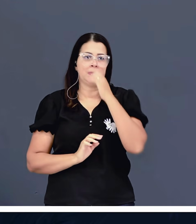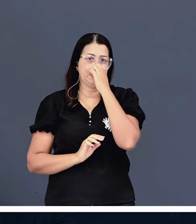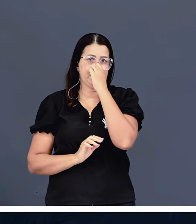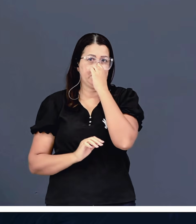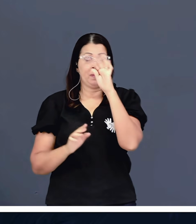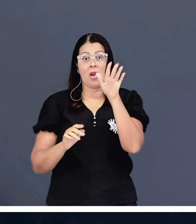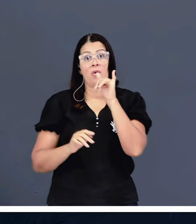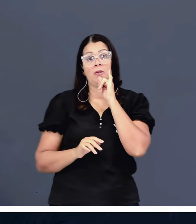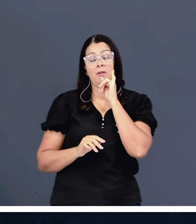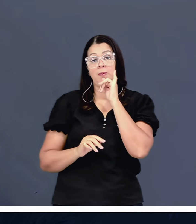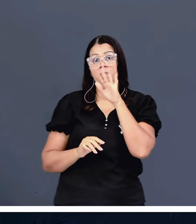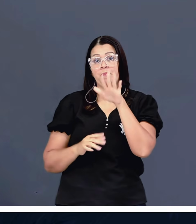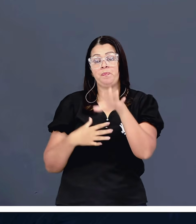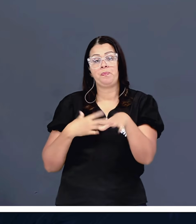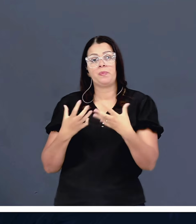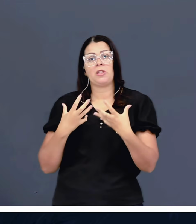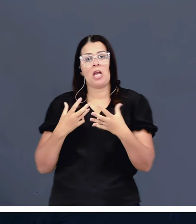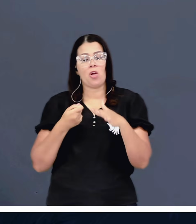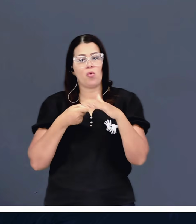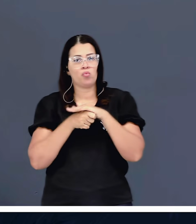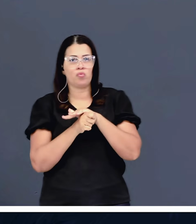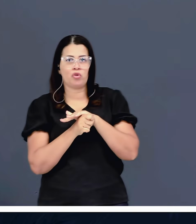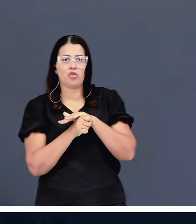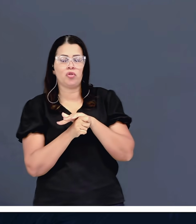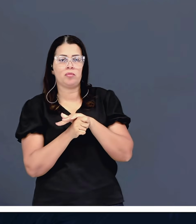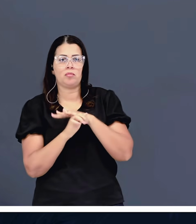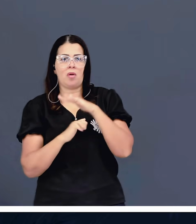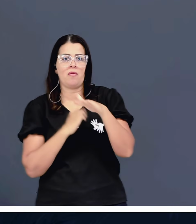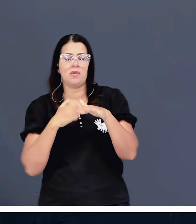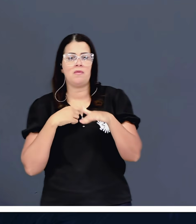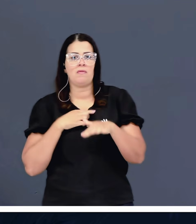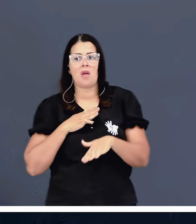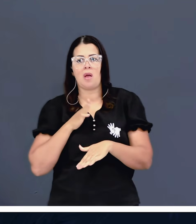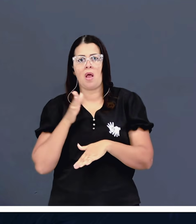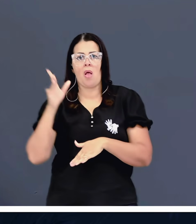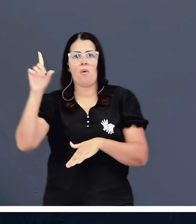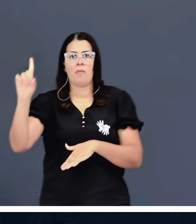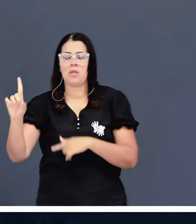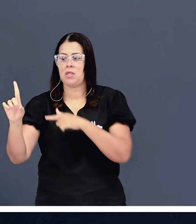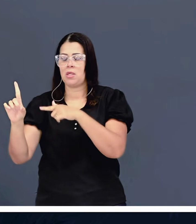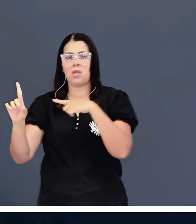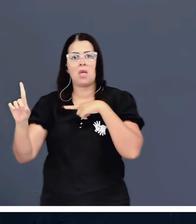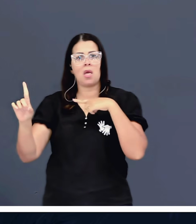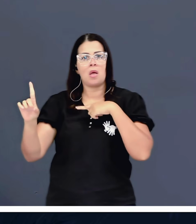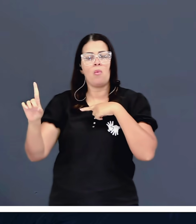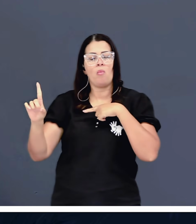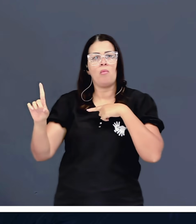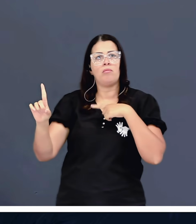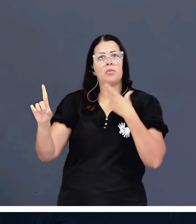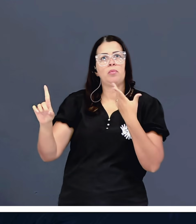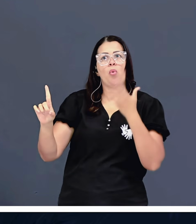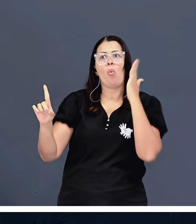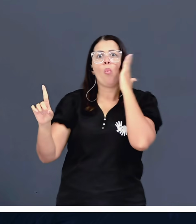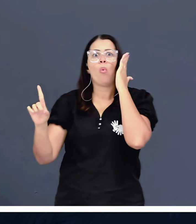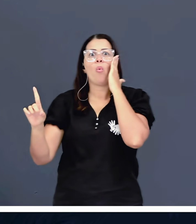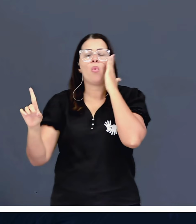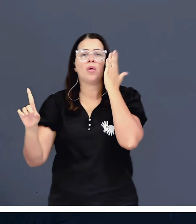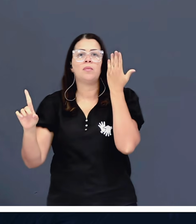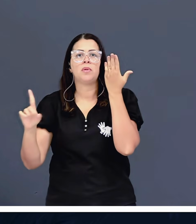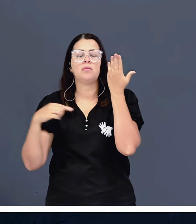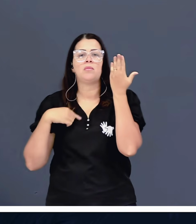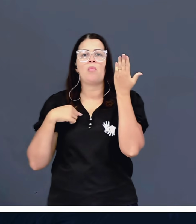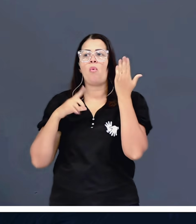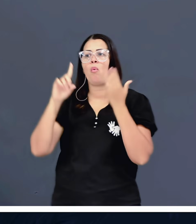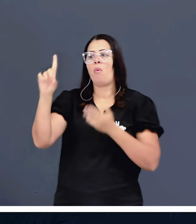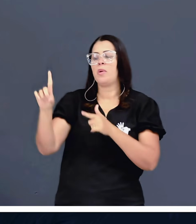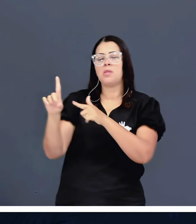Por exemplo, se você quer investir em um empreendimento, você vai de alguém que tenha know-how para isso. Você vai atrás de